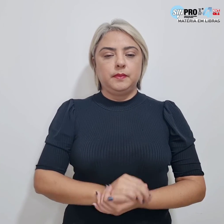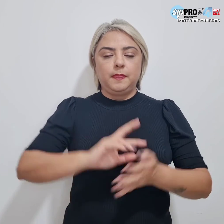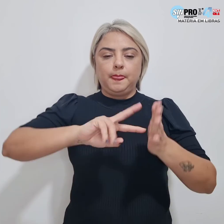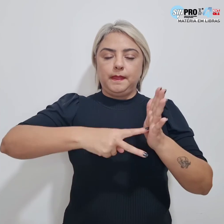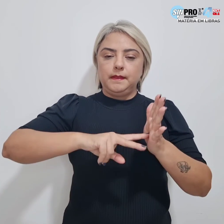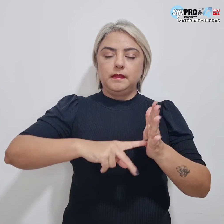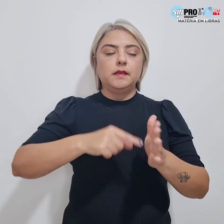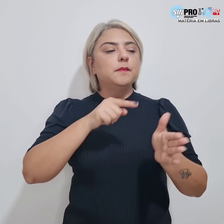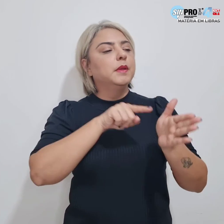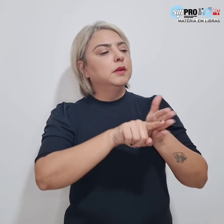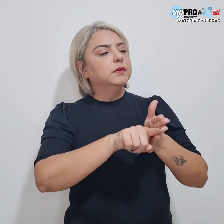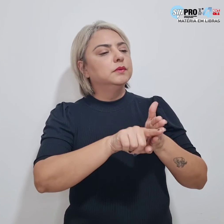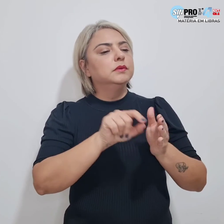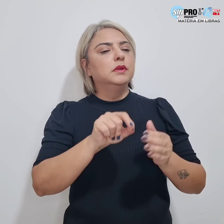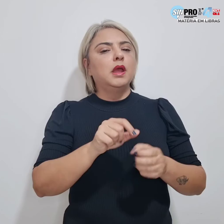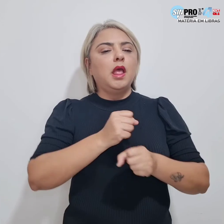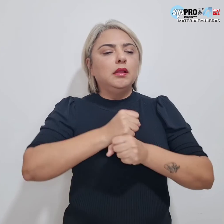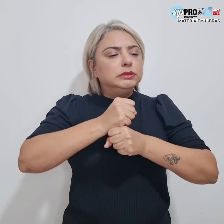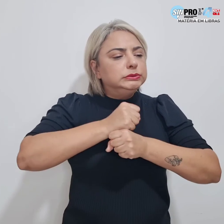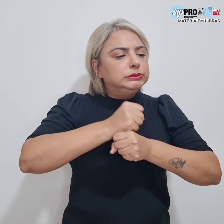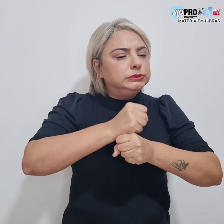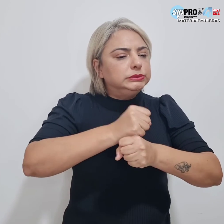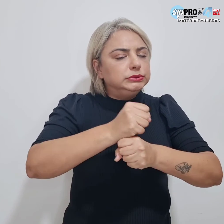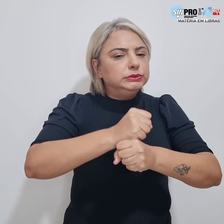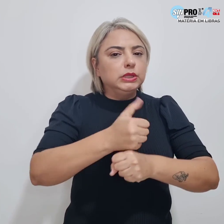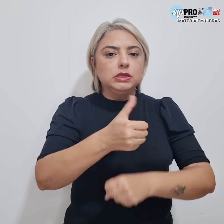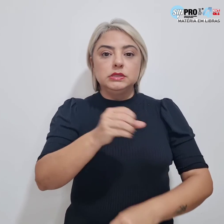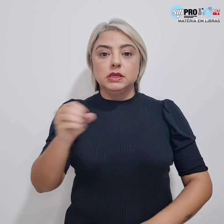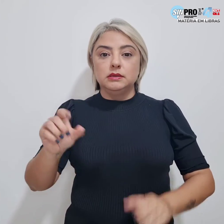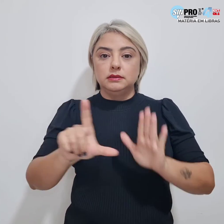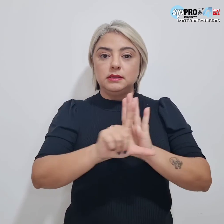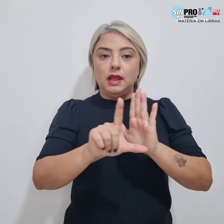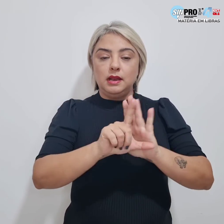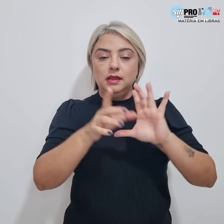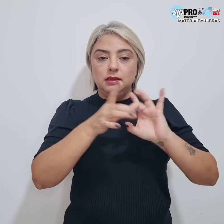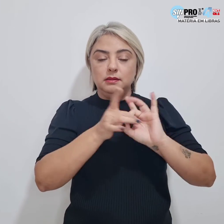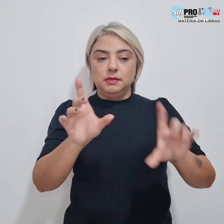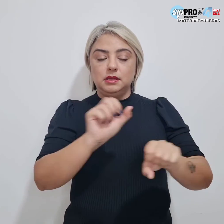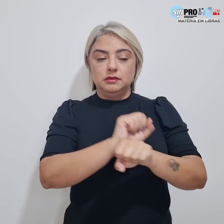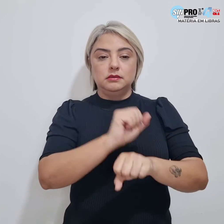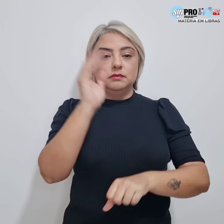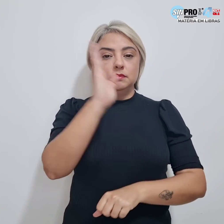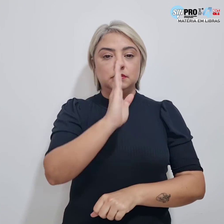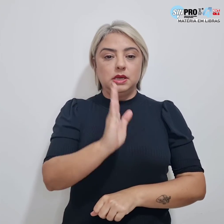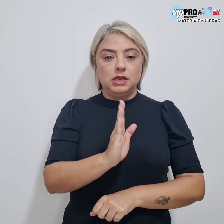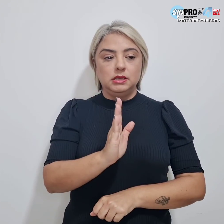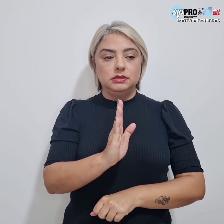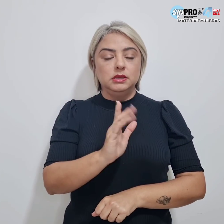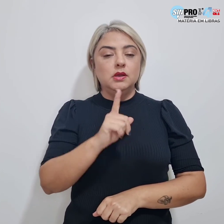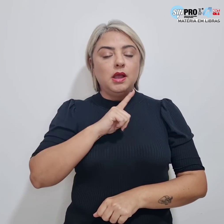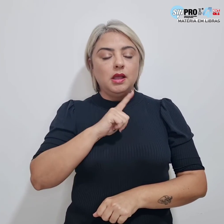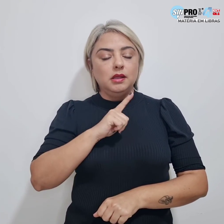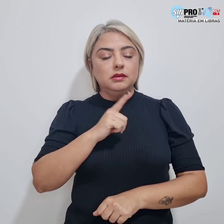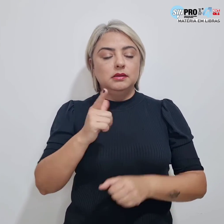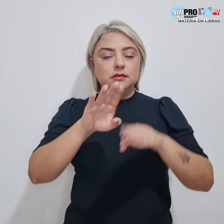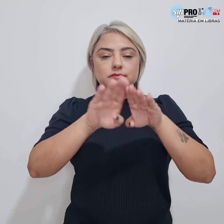Simpro-DF. Anos após o centenário da Lei Áurea, o Brasil ainda alimenta a desigualdade